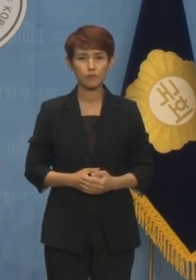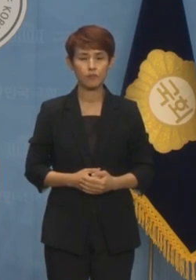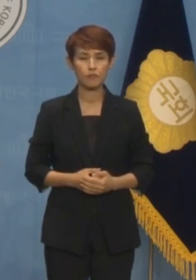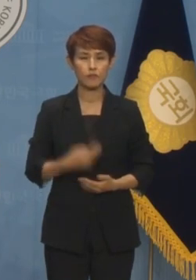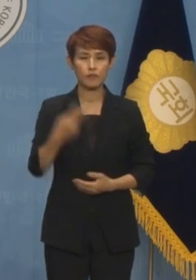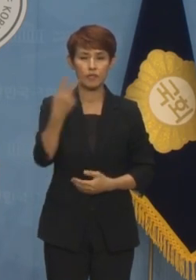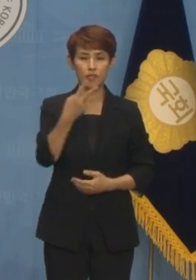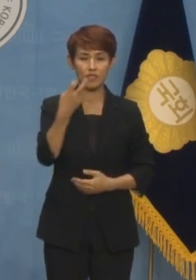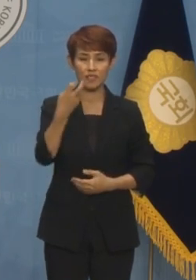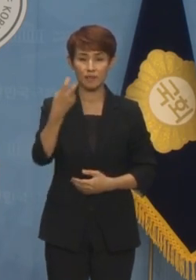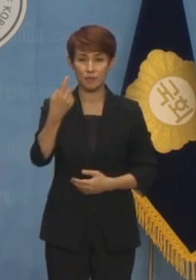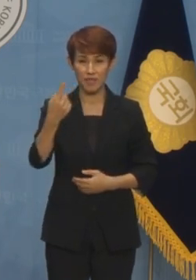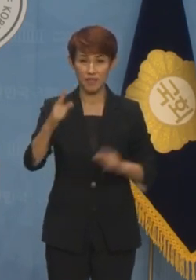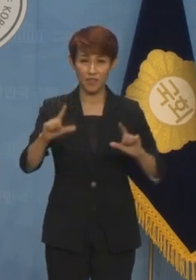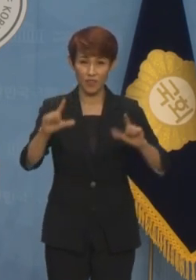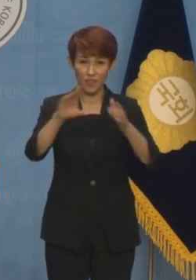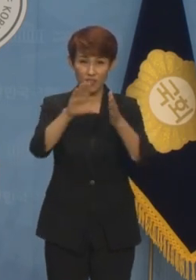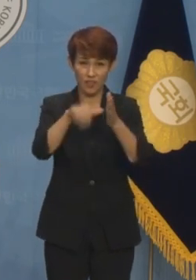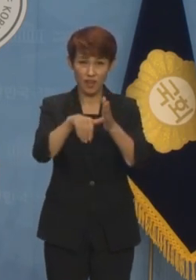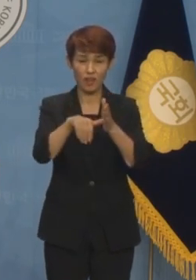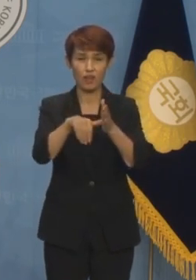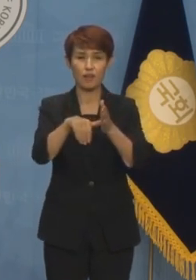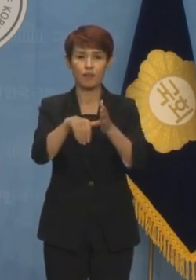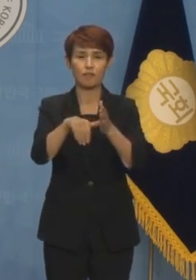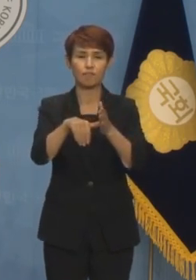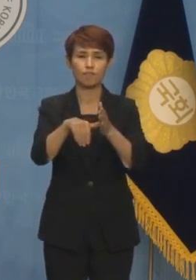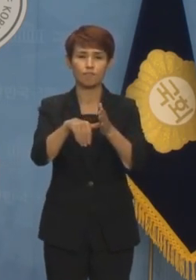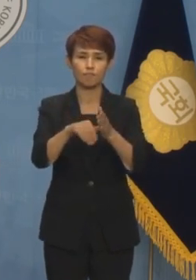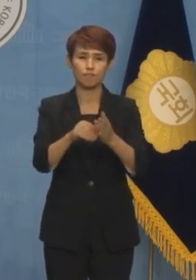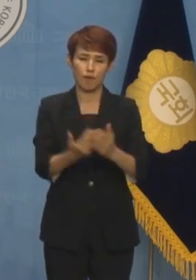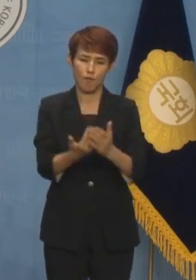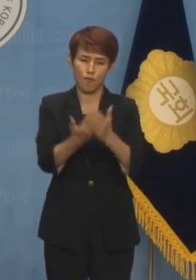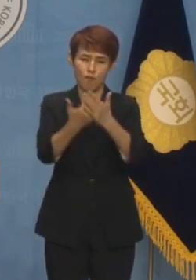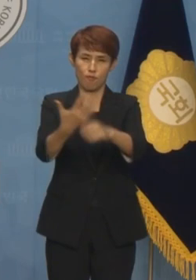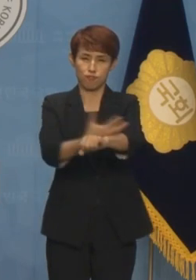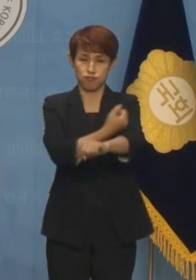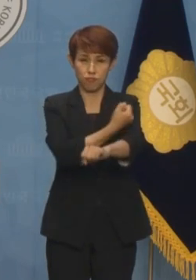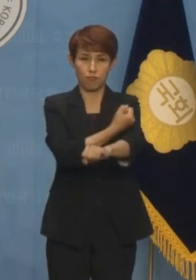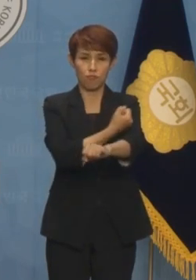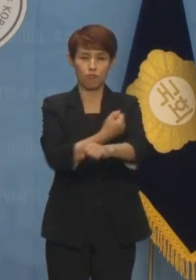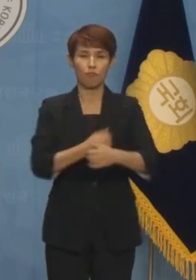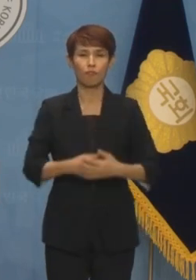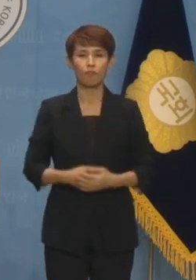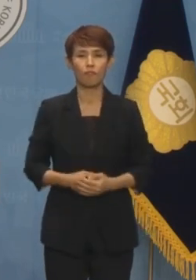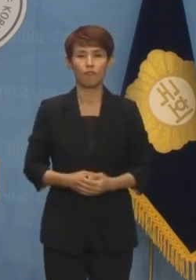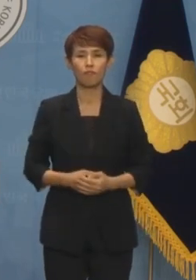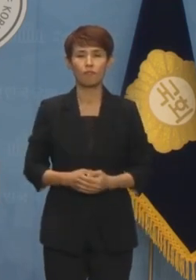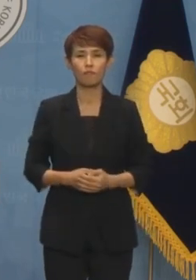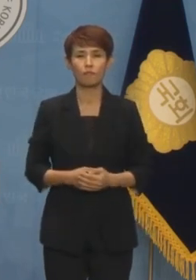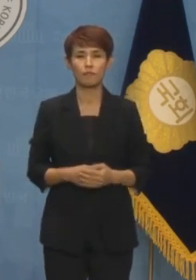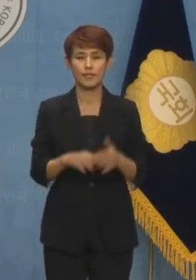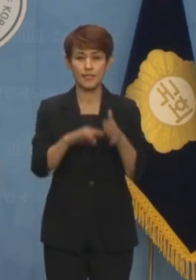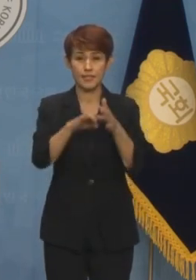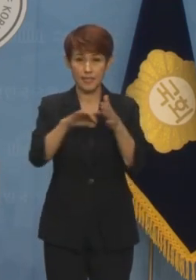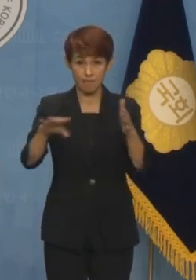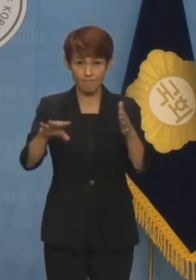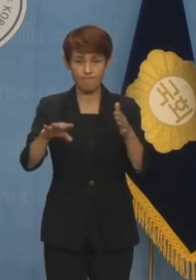21년도에 빠른 성장으로 인해서 초과 세수가 61.4조